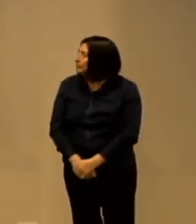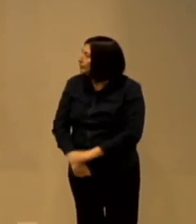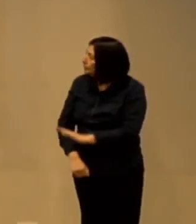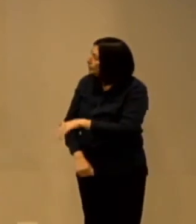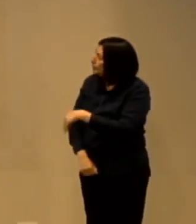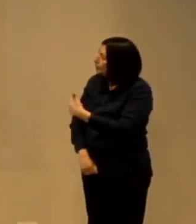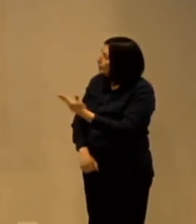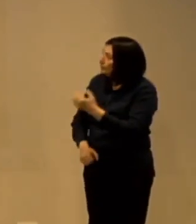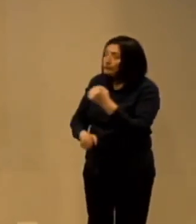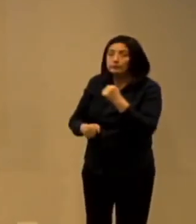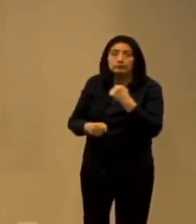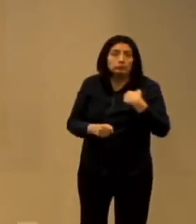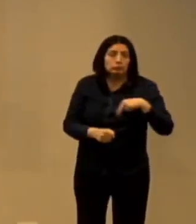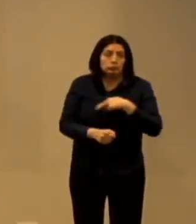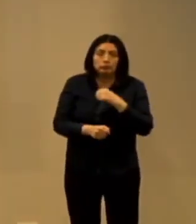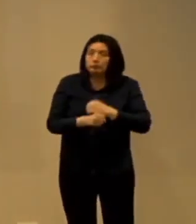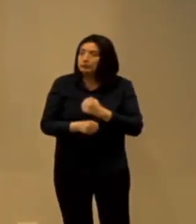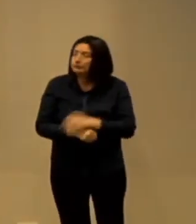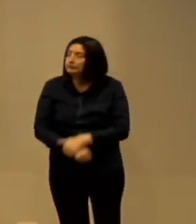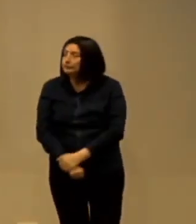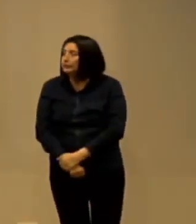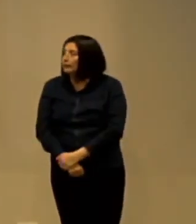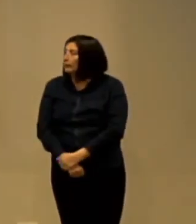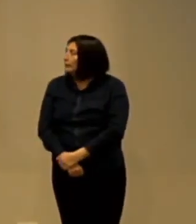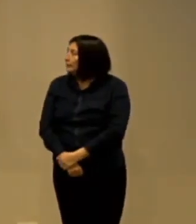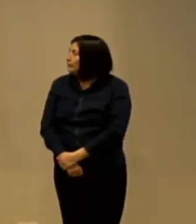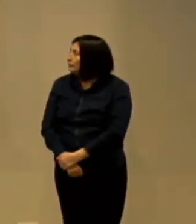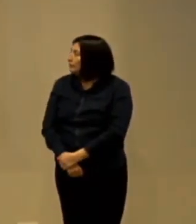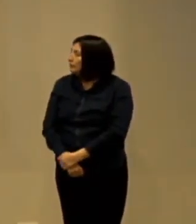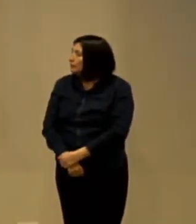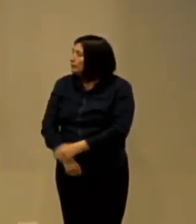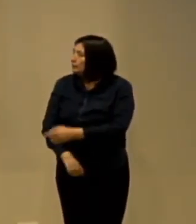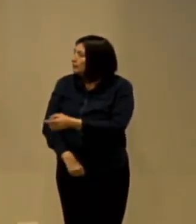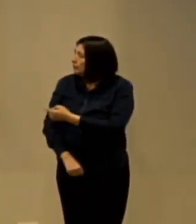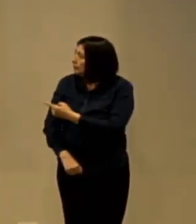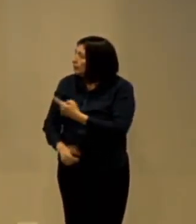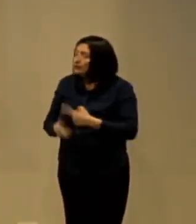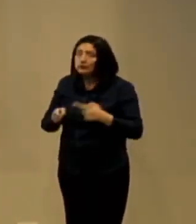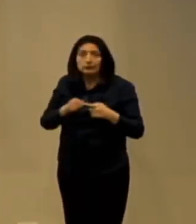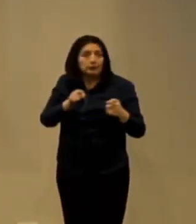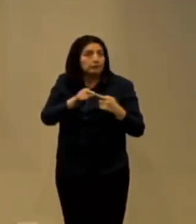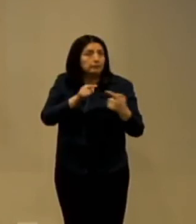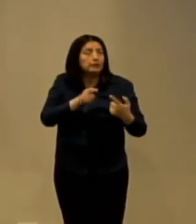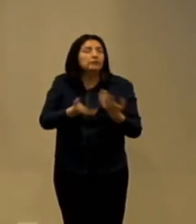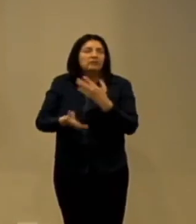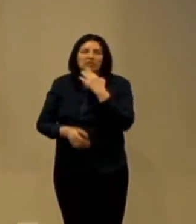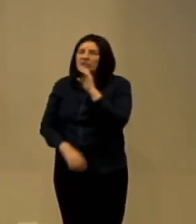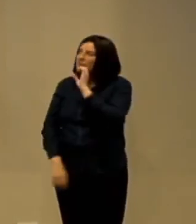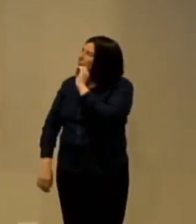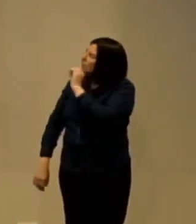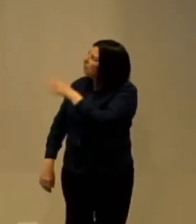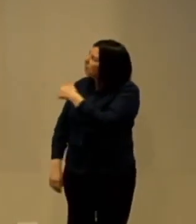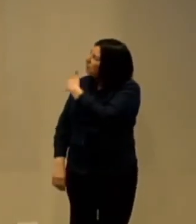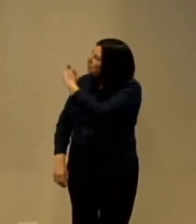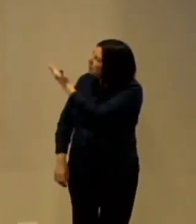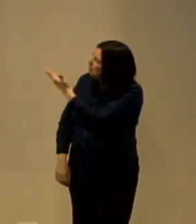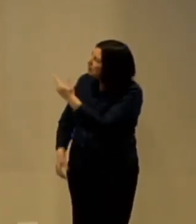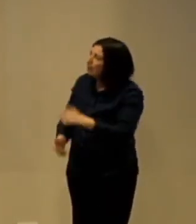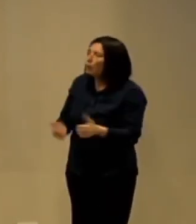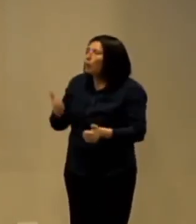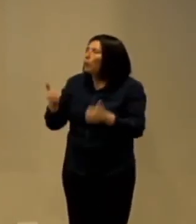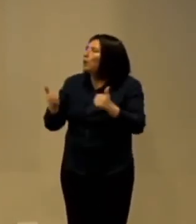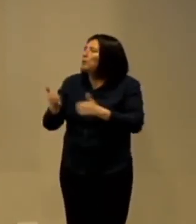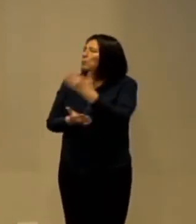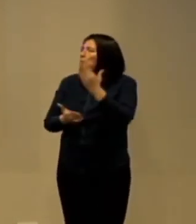Es un desafío que lo estamos trabajando. Y aquí, ya ahí vamos coincidiendo también con lo que Dutín nos decía. ¿Cuáles son nuestros grandes